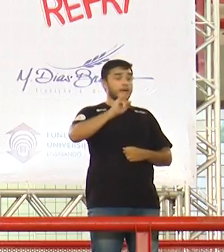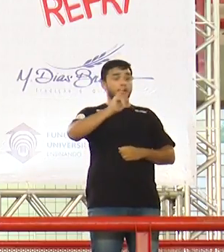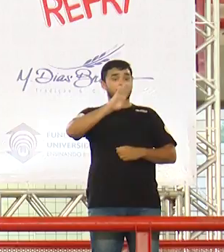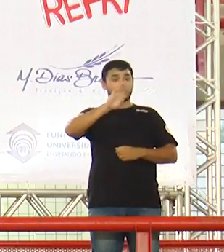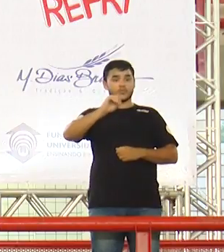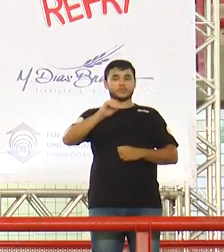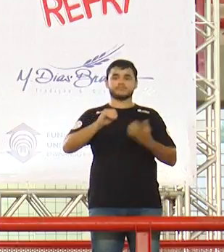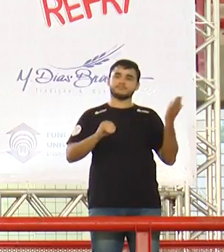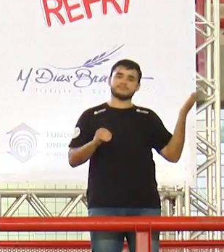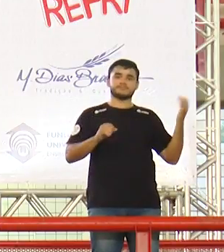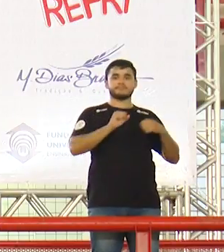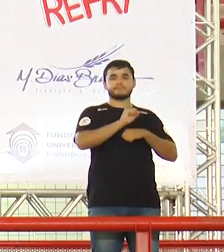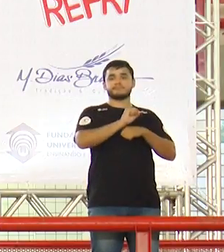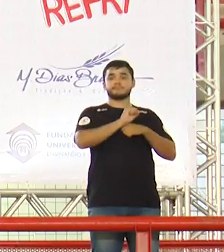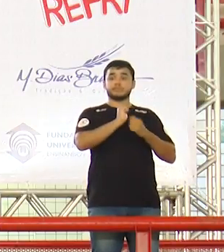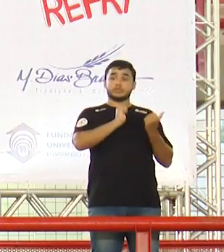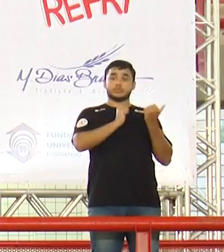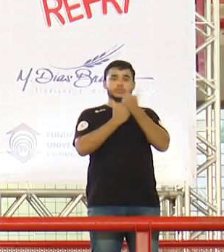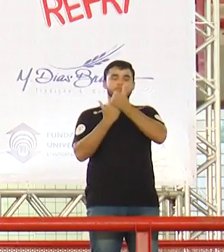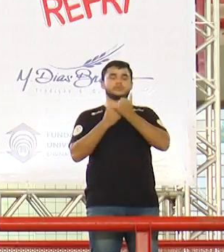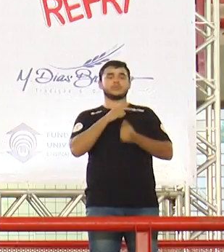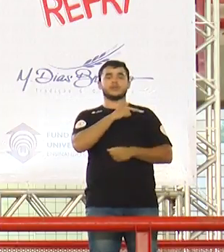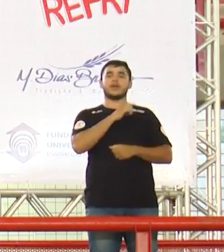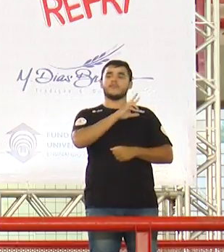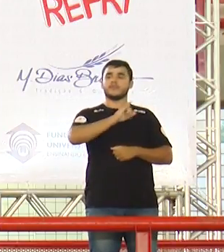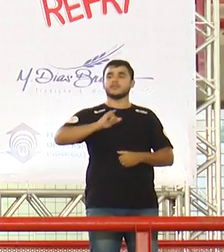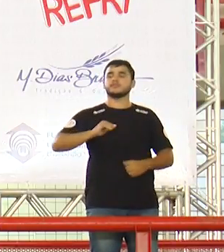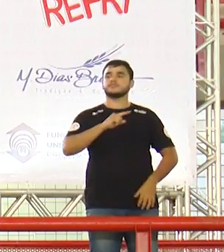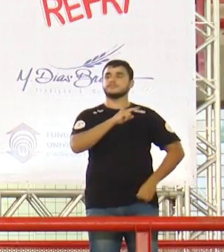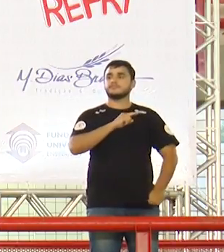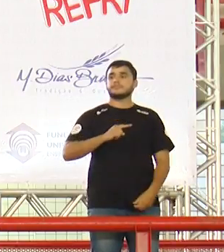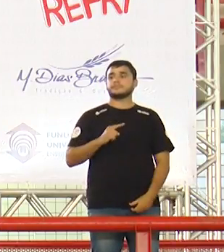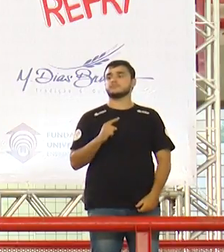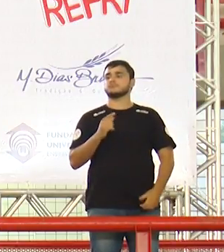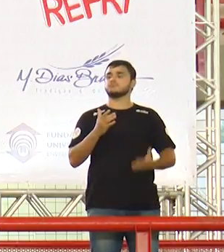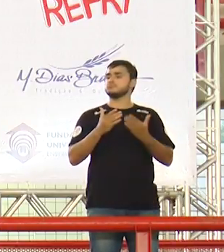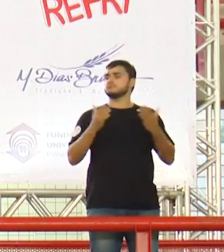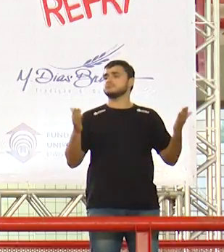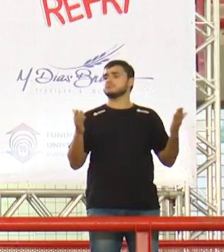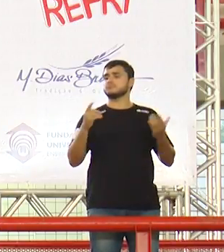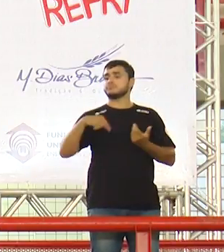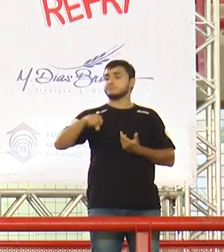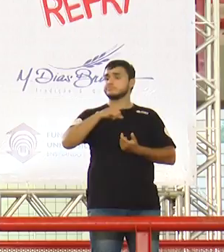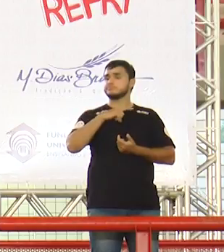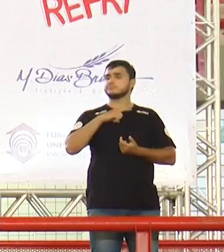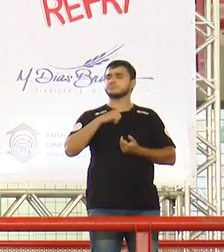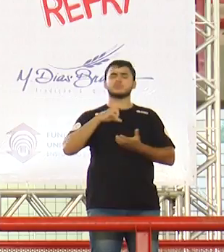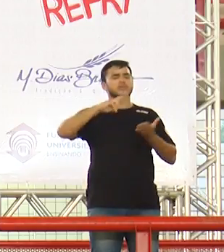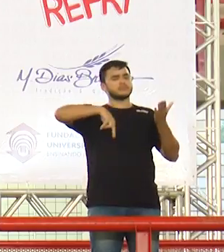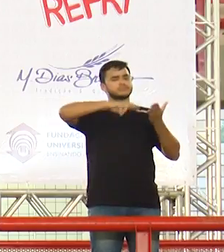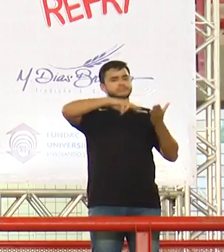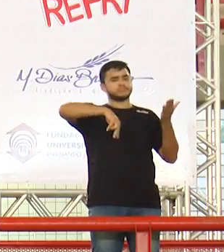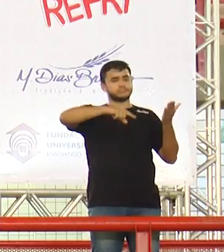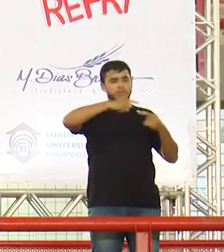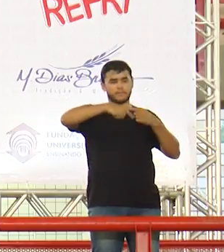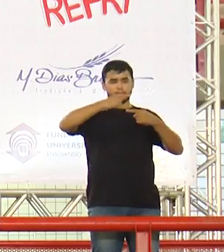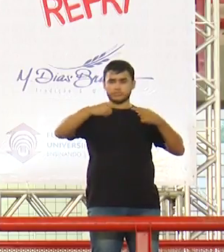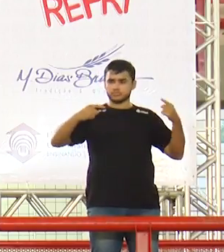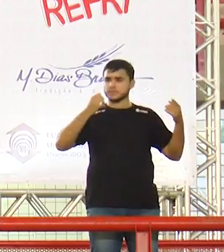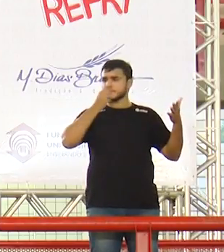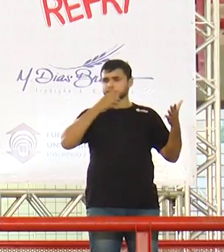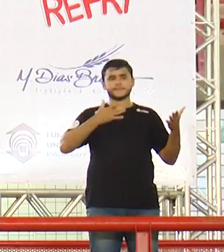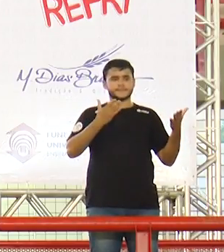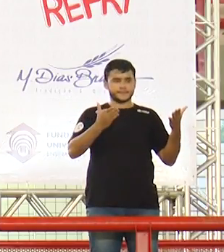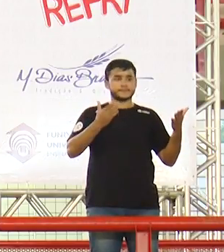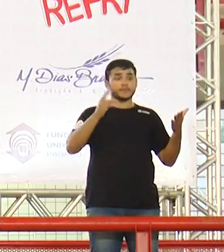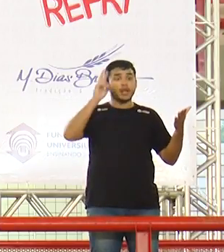aqui para ocupar o meu lugar. O que tiver aí a mais, leia, está tudo muito bem detalhado nessa